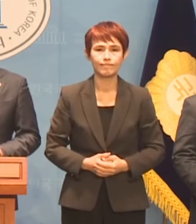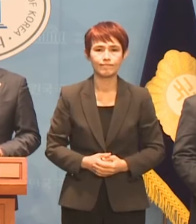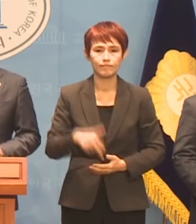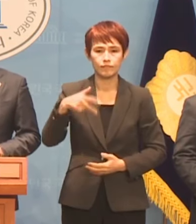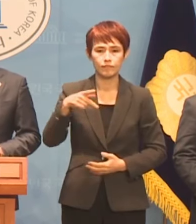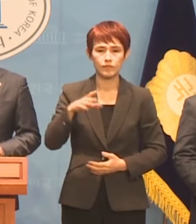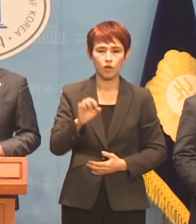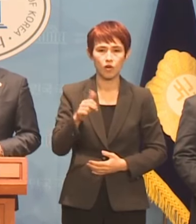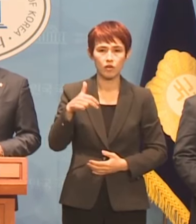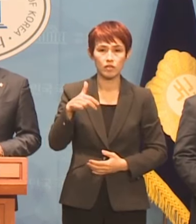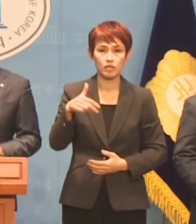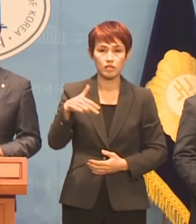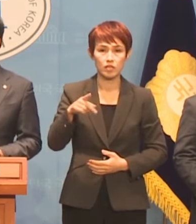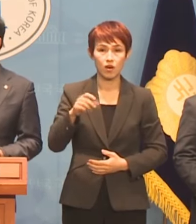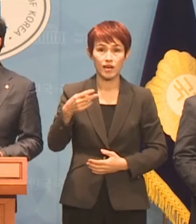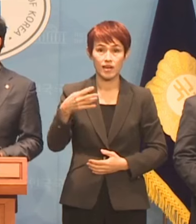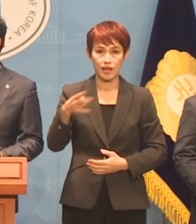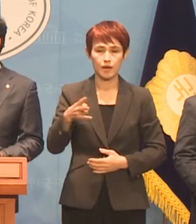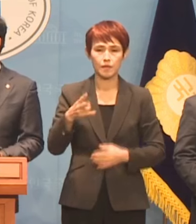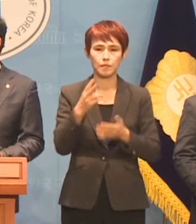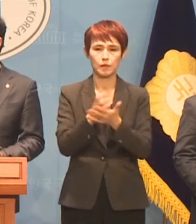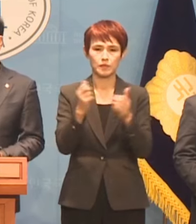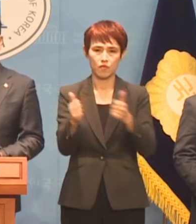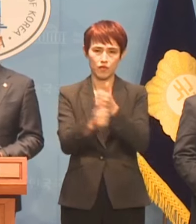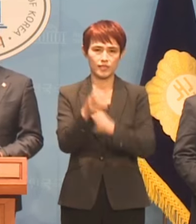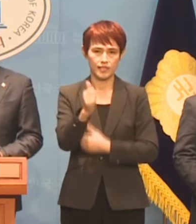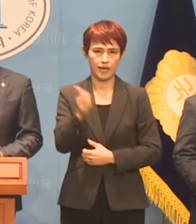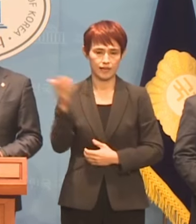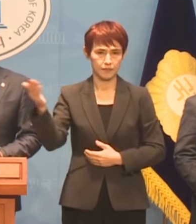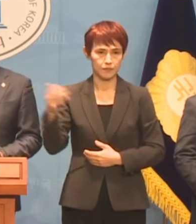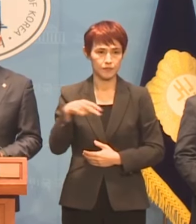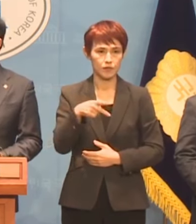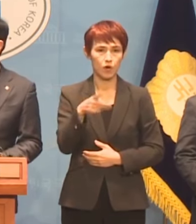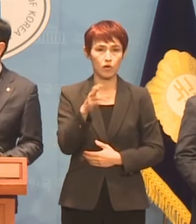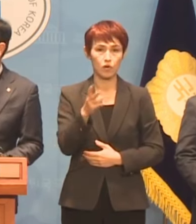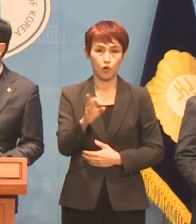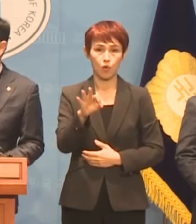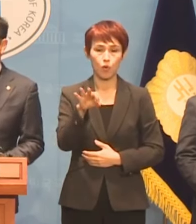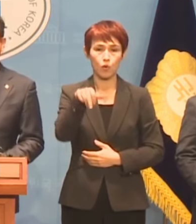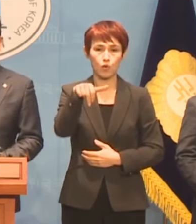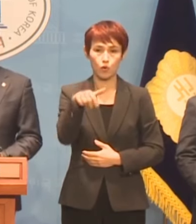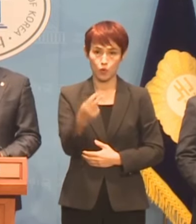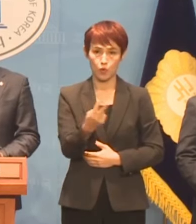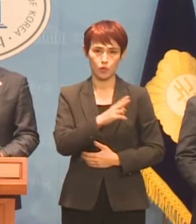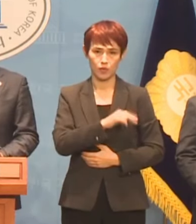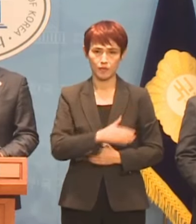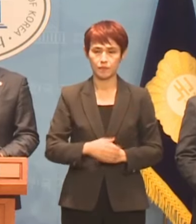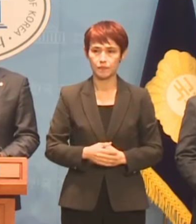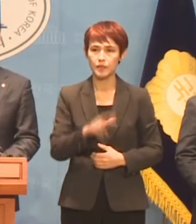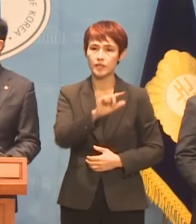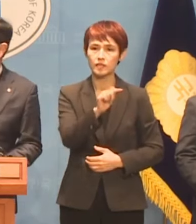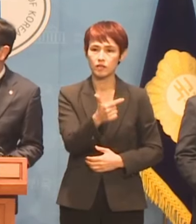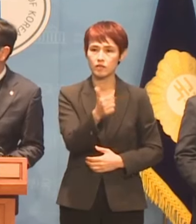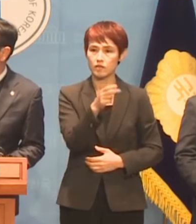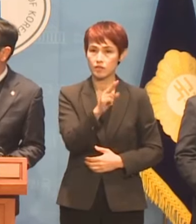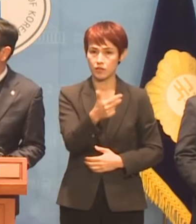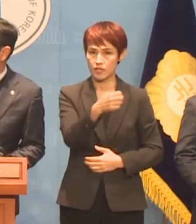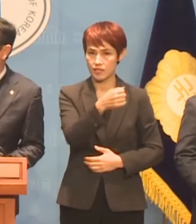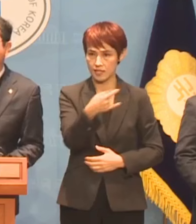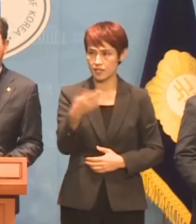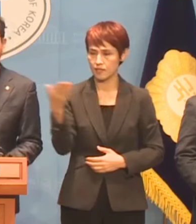정청래 법사위원장 참석했습니다. 서영교 의원님 참석하셨습니다. 전현희 의원님